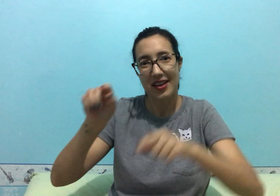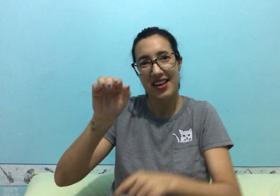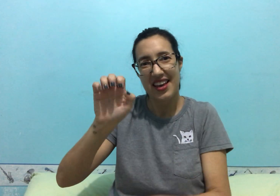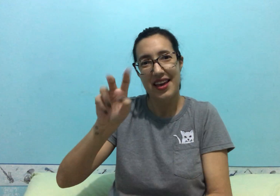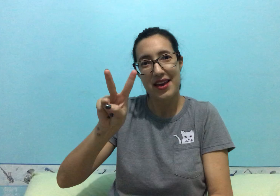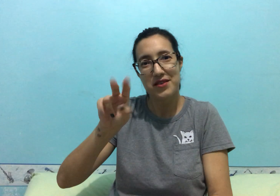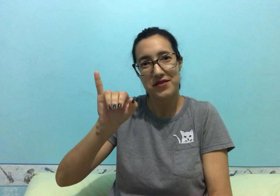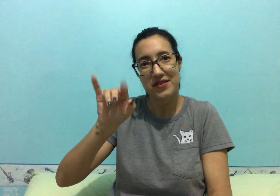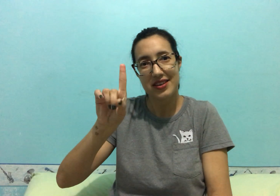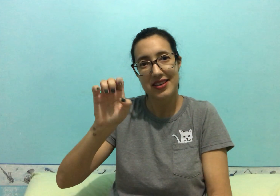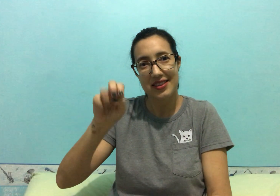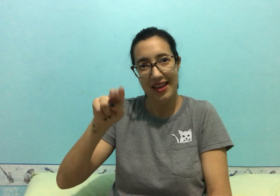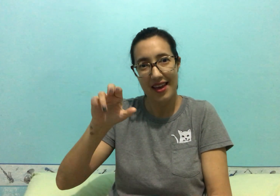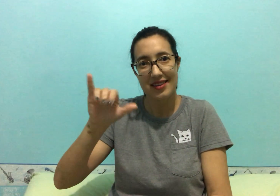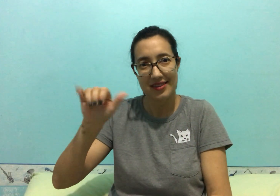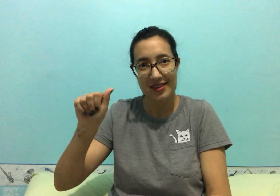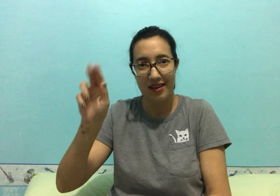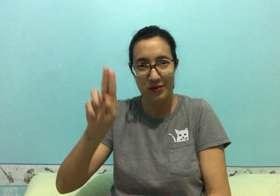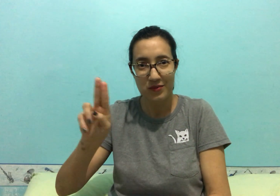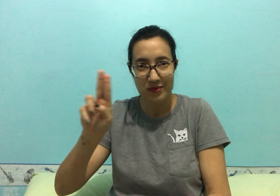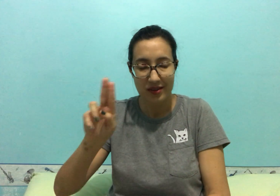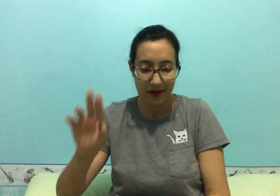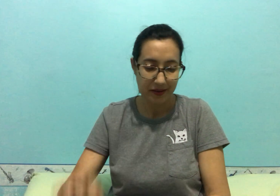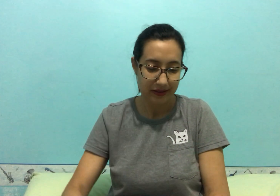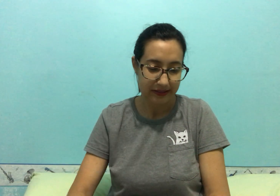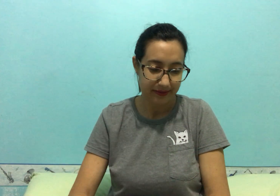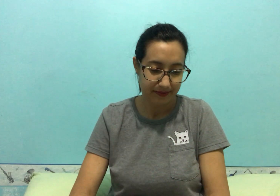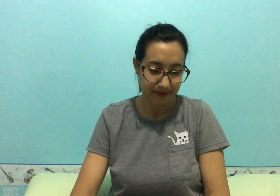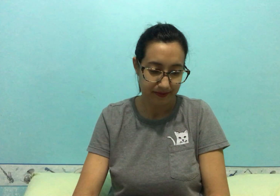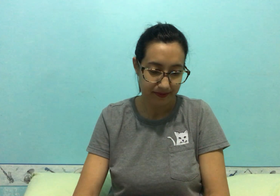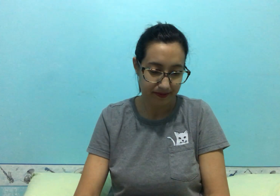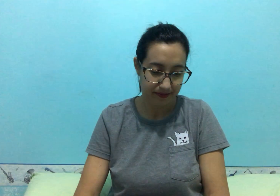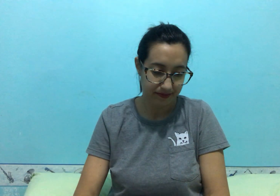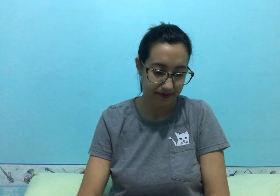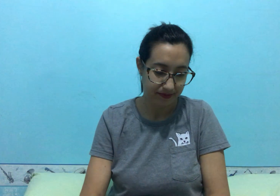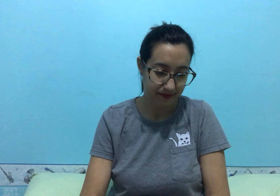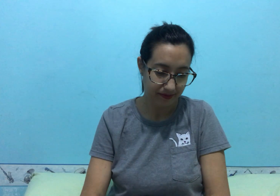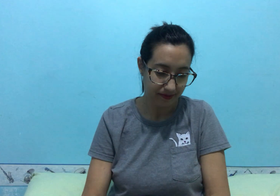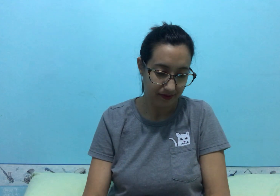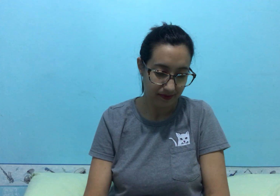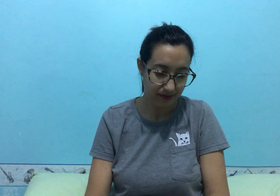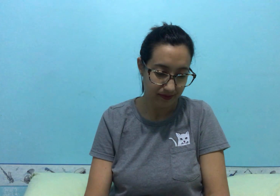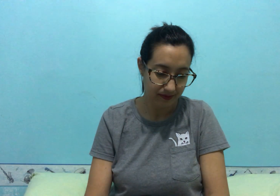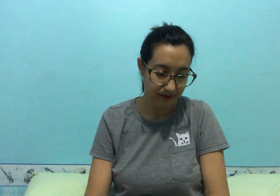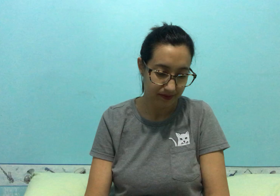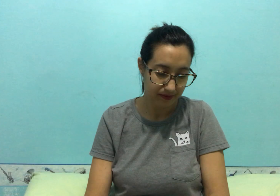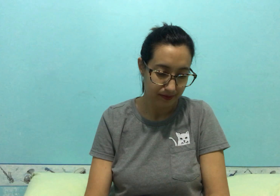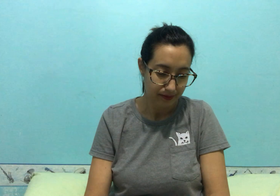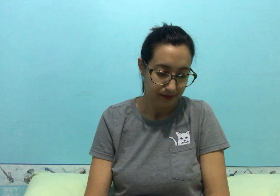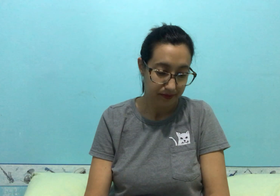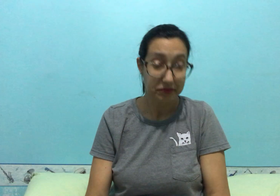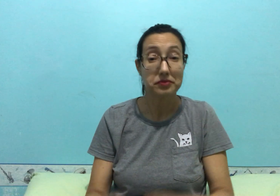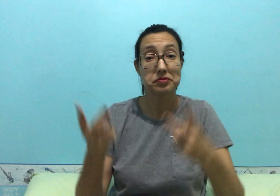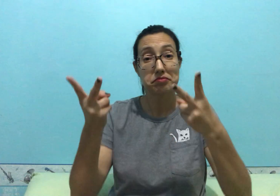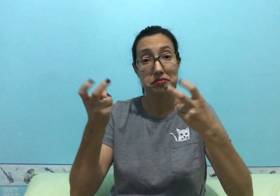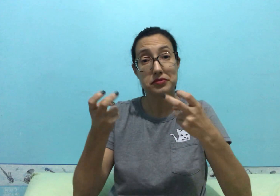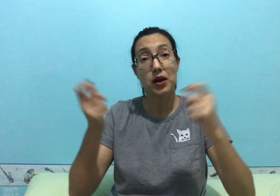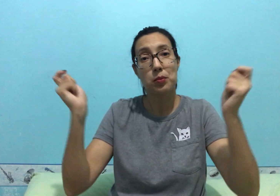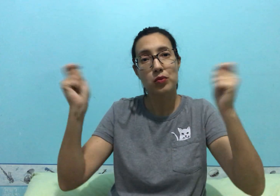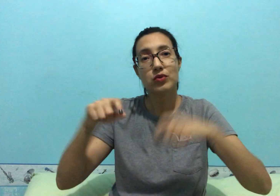A ou não há D. Nós já vimos que isso aqui vai cancelar esse não há. Por quê? Porque quando o A for 1,